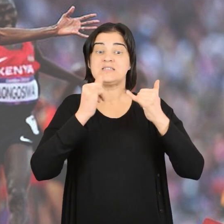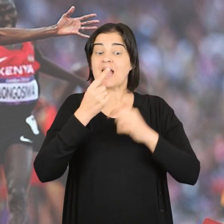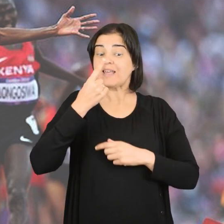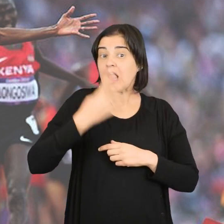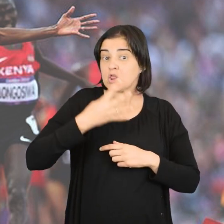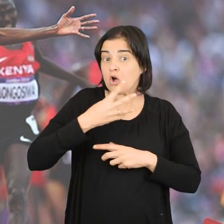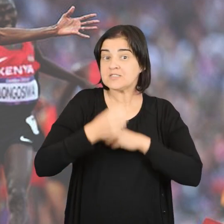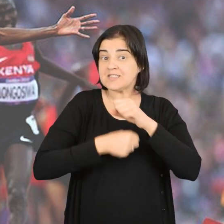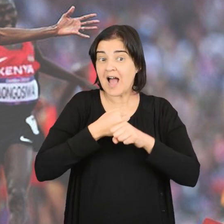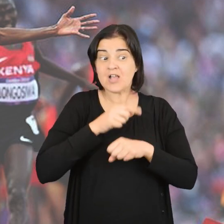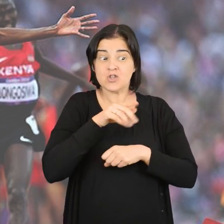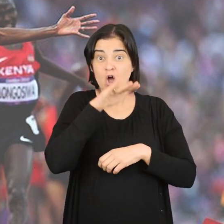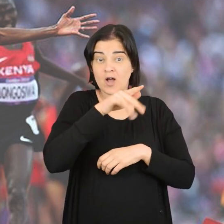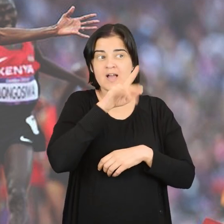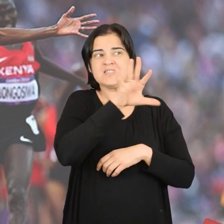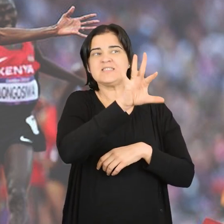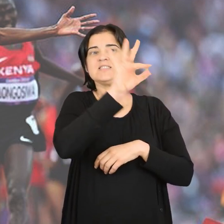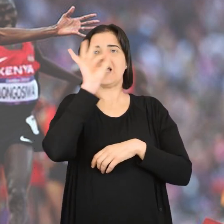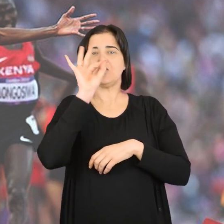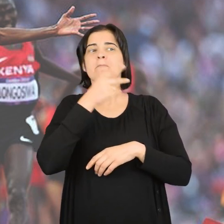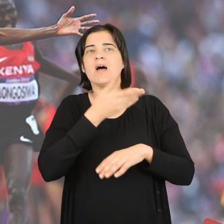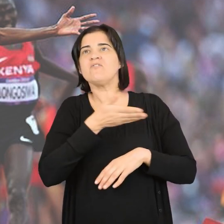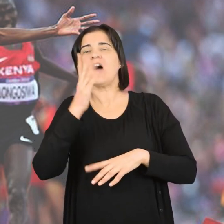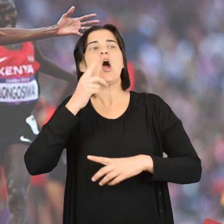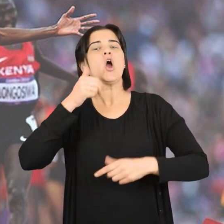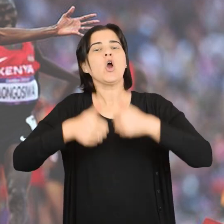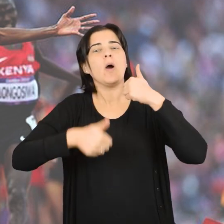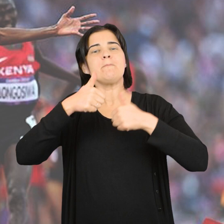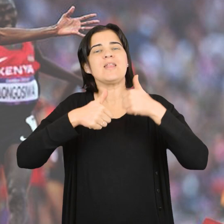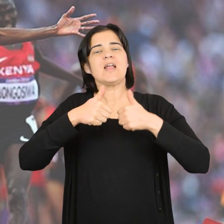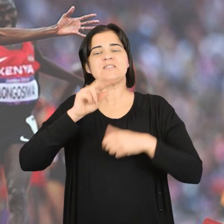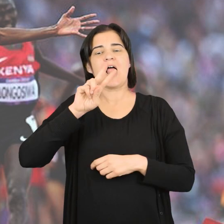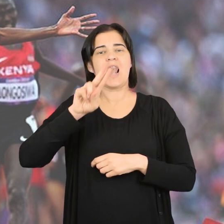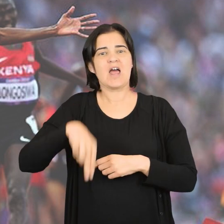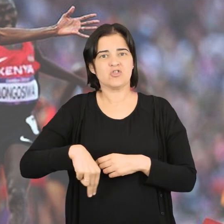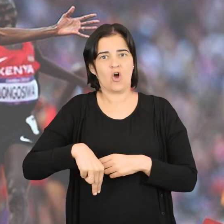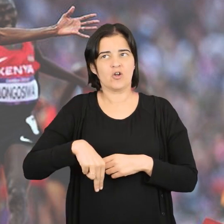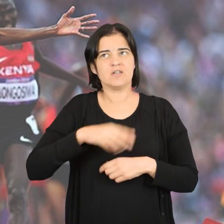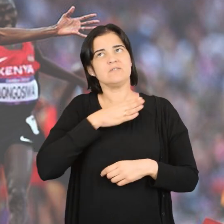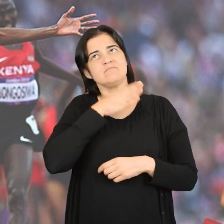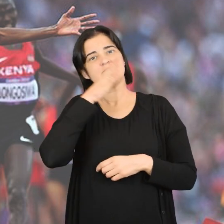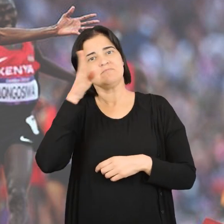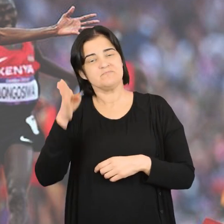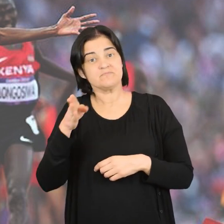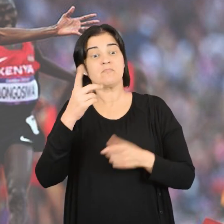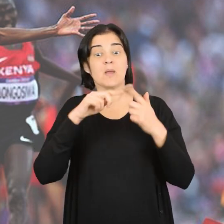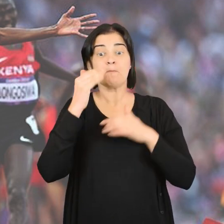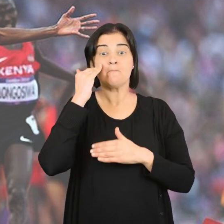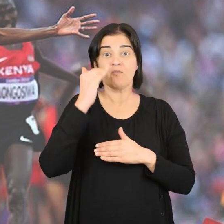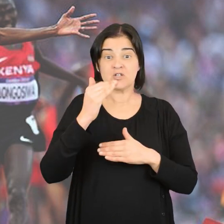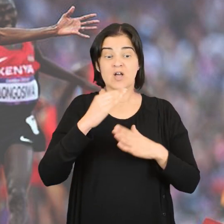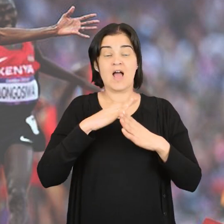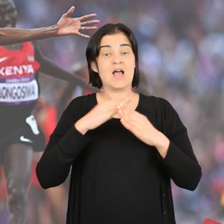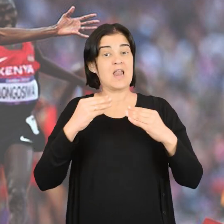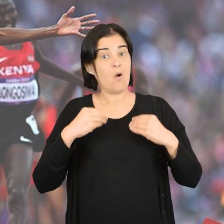fue notable con 14 años he seleccionado para competir en letonia